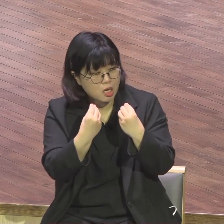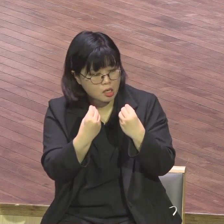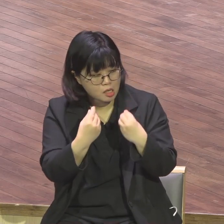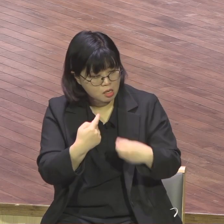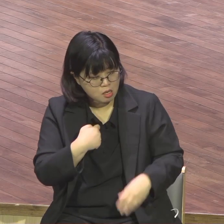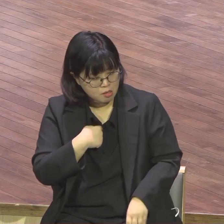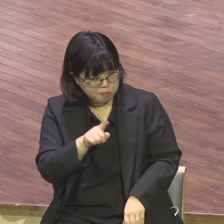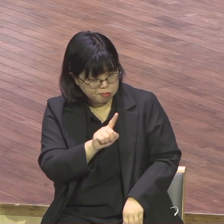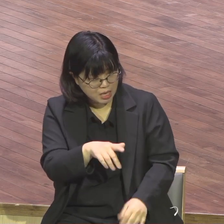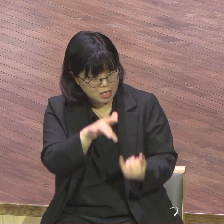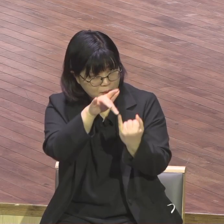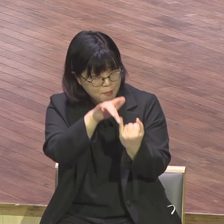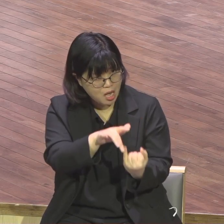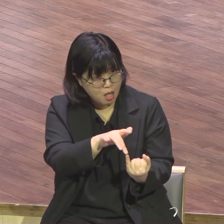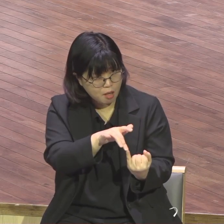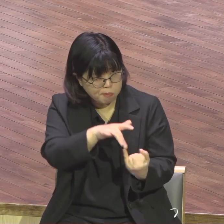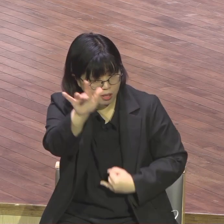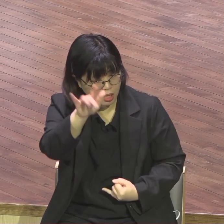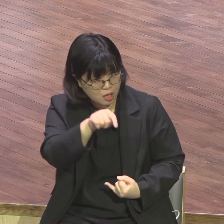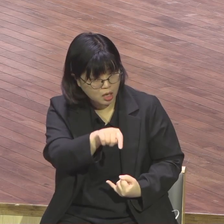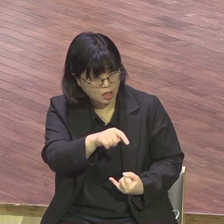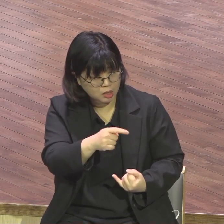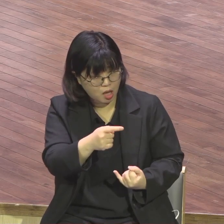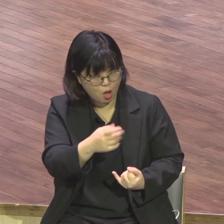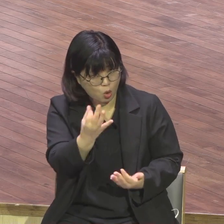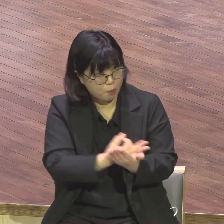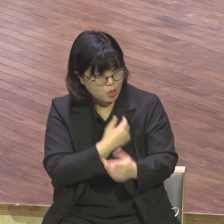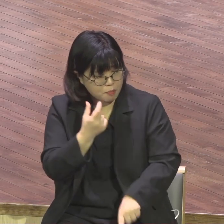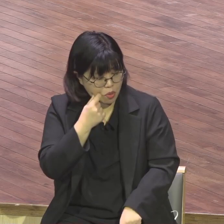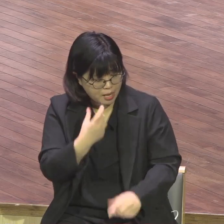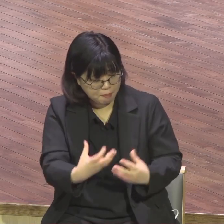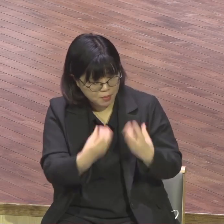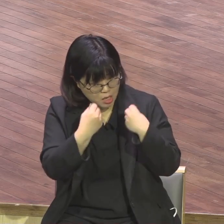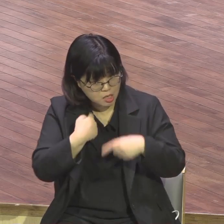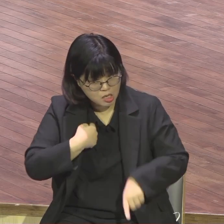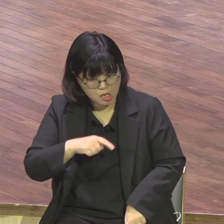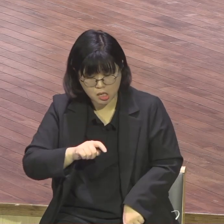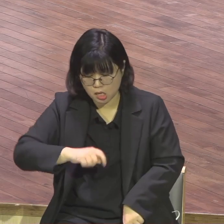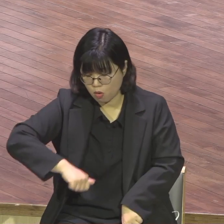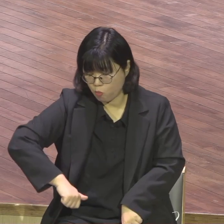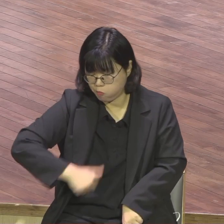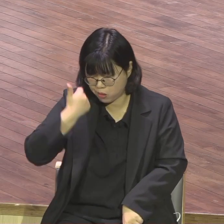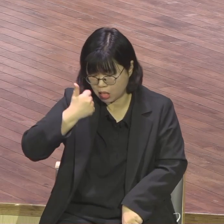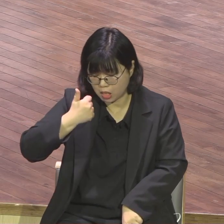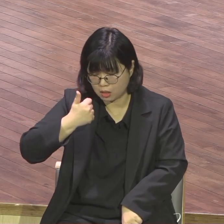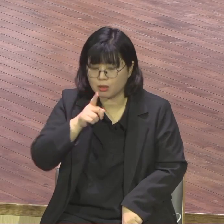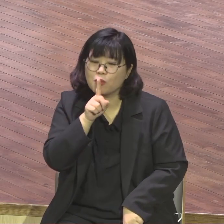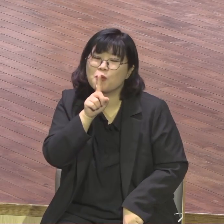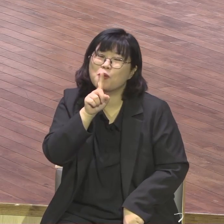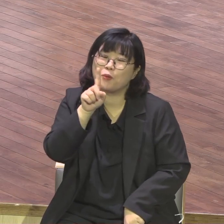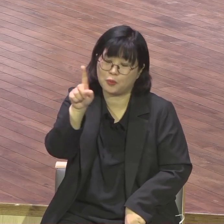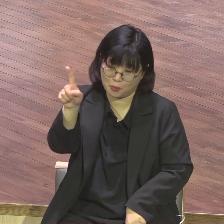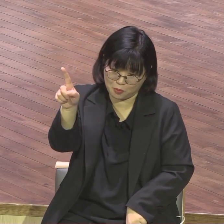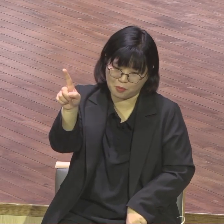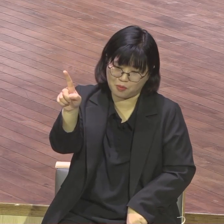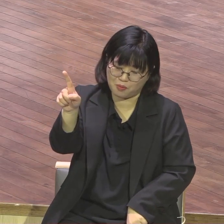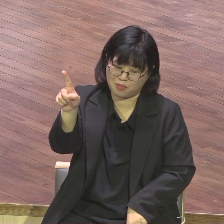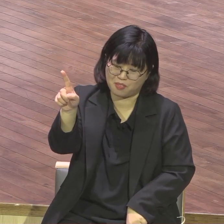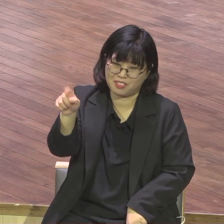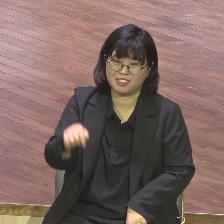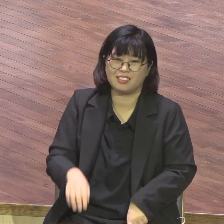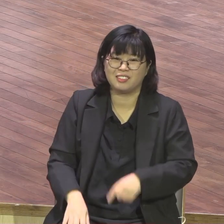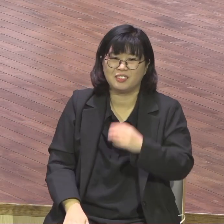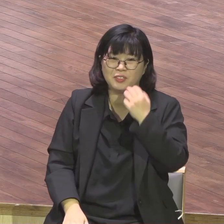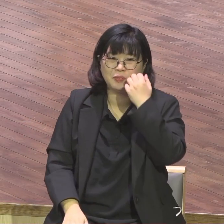치니까 사람들 안 오니까 돈이 안 되잖아요. 그러니까 바울을 고소한 겁니다. 그 이상한 풍습을